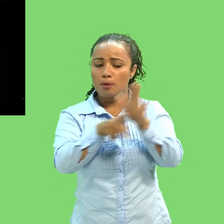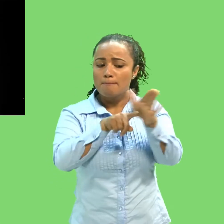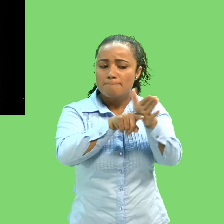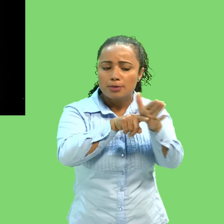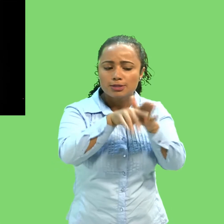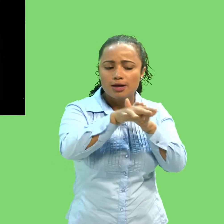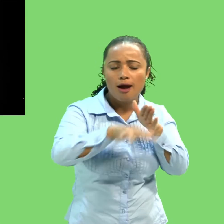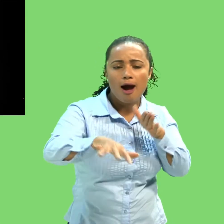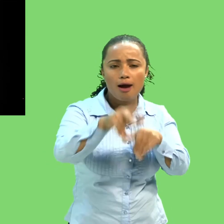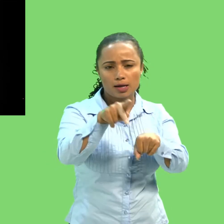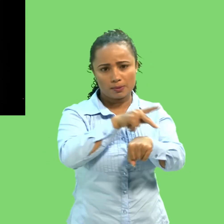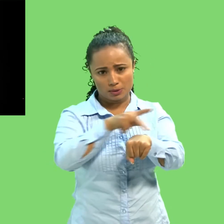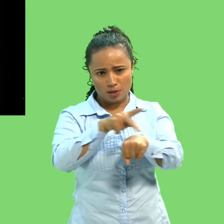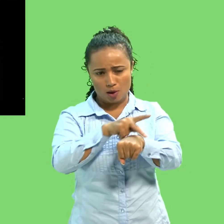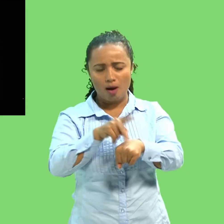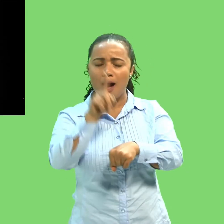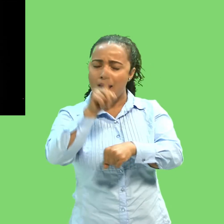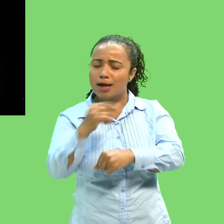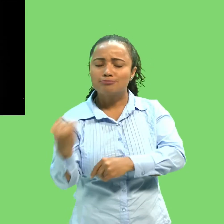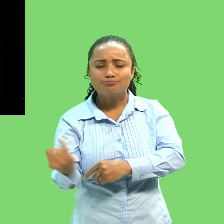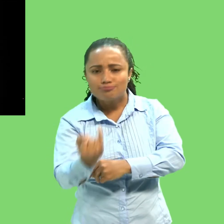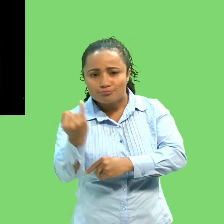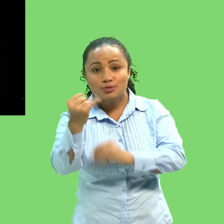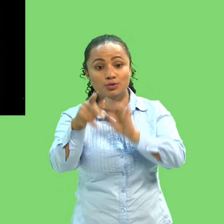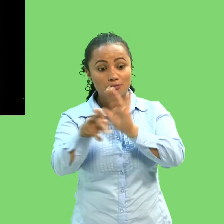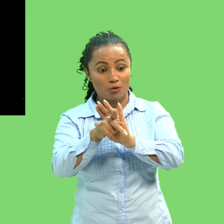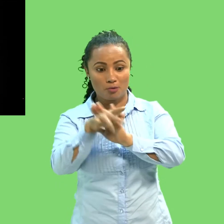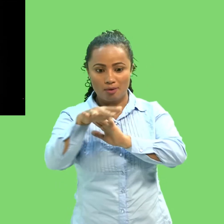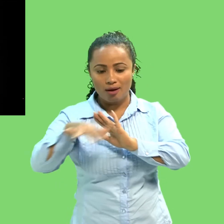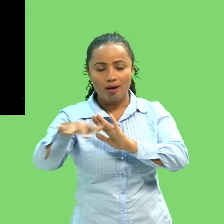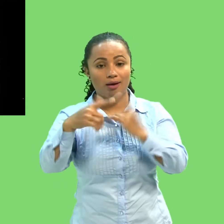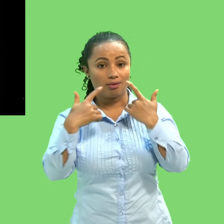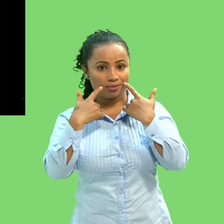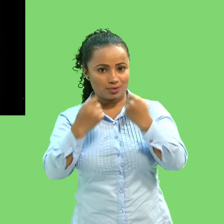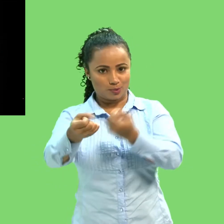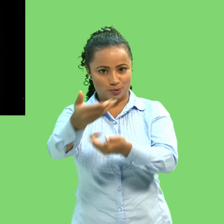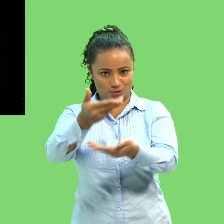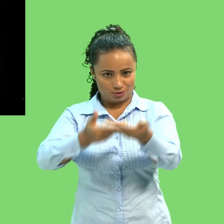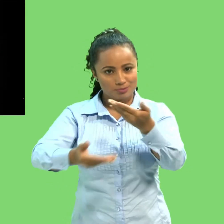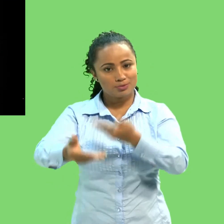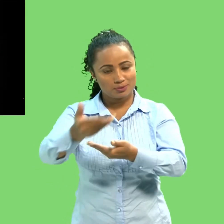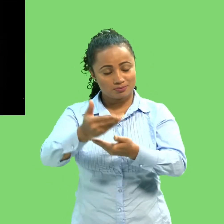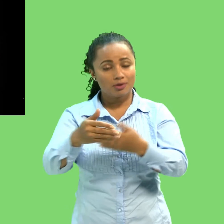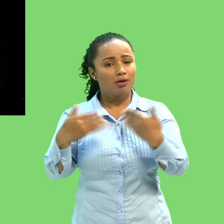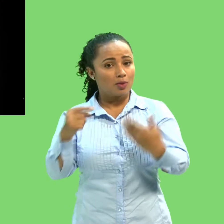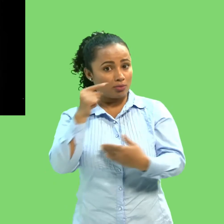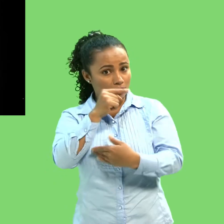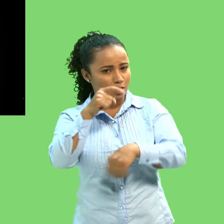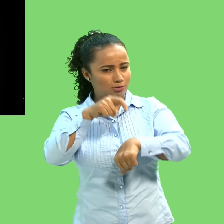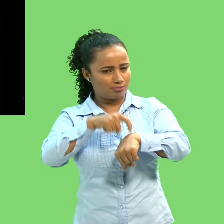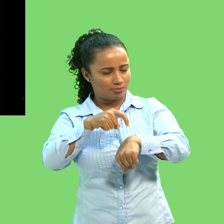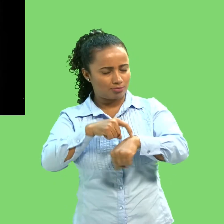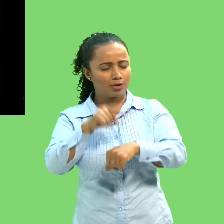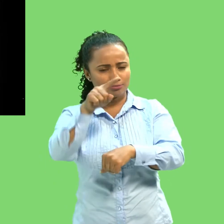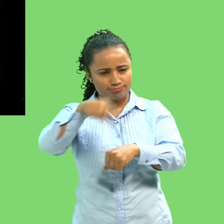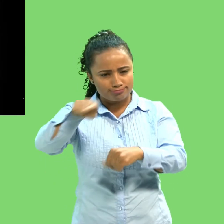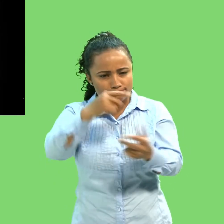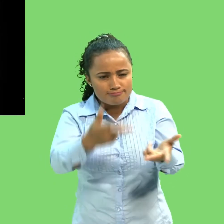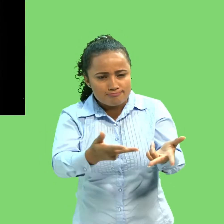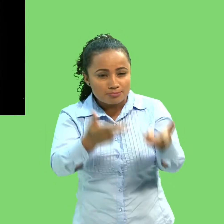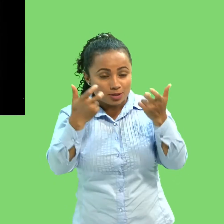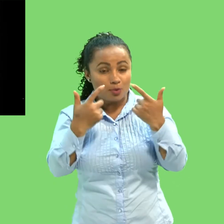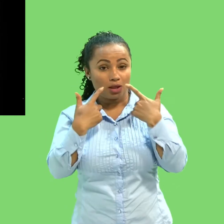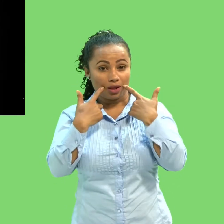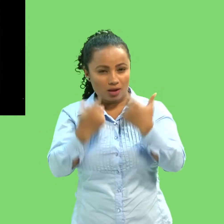constituem um domínio essencial da linguística aplicada. Ou seja, nesse processo aqui, nós vamos perceber que a